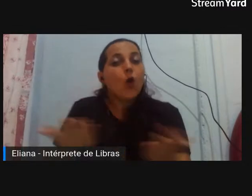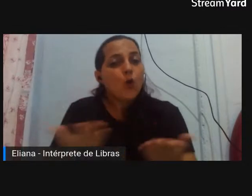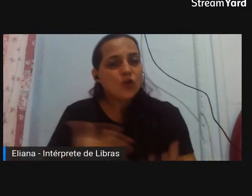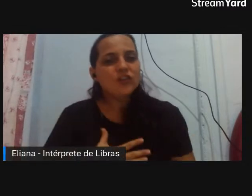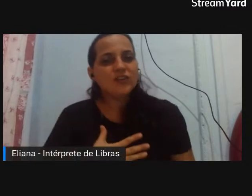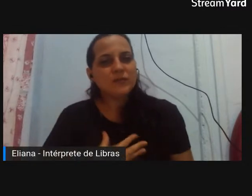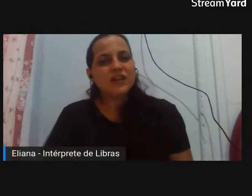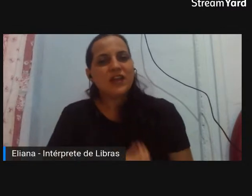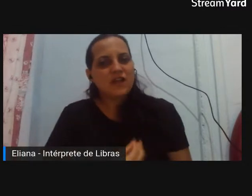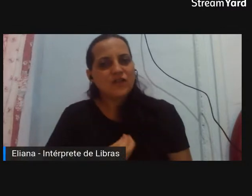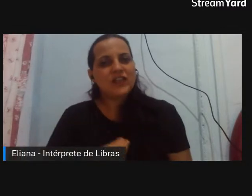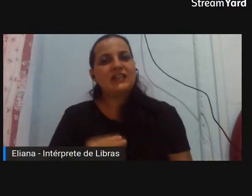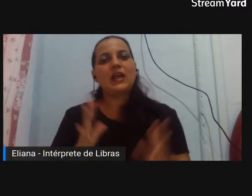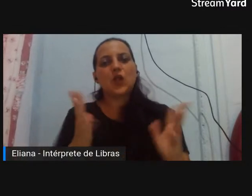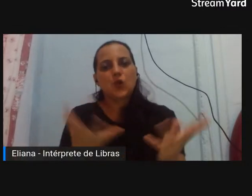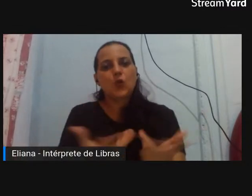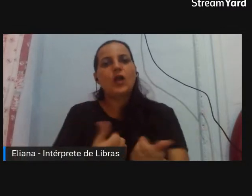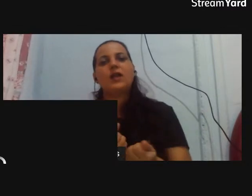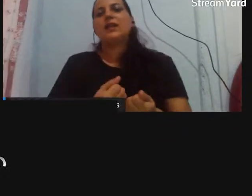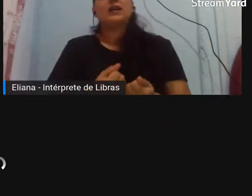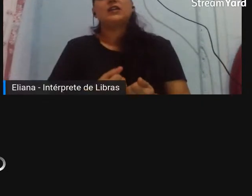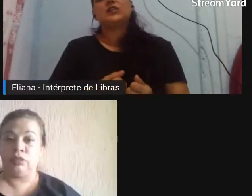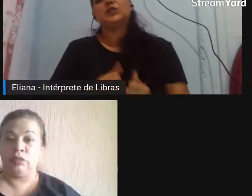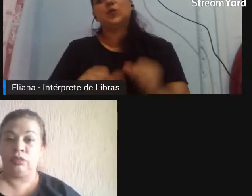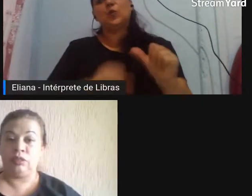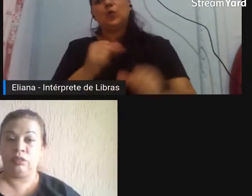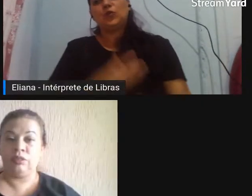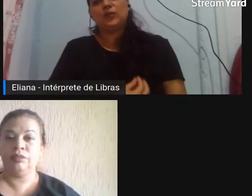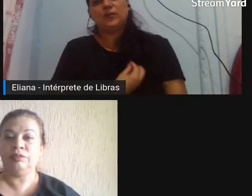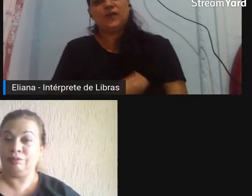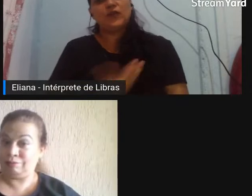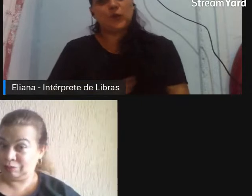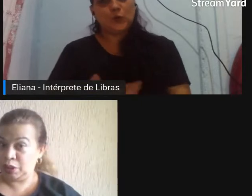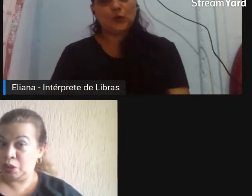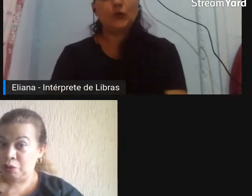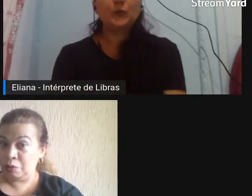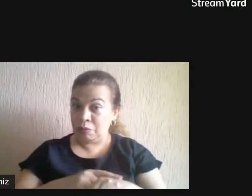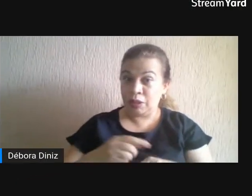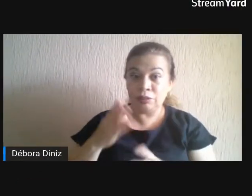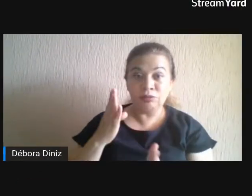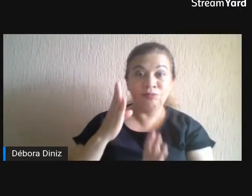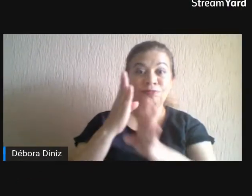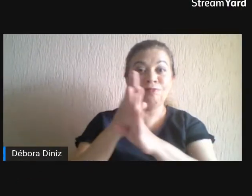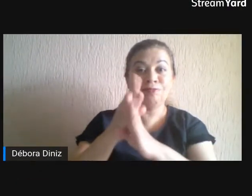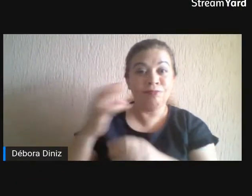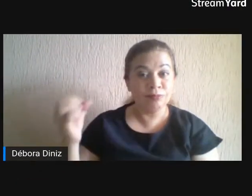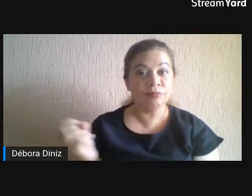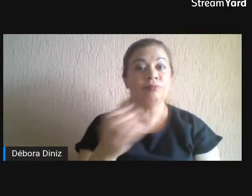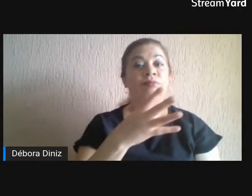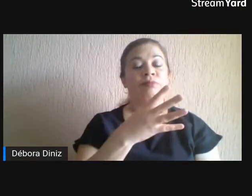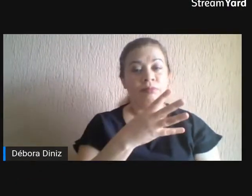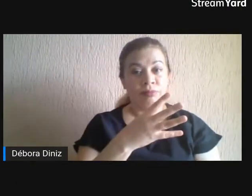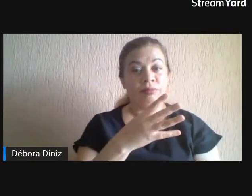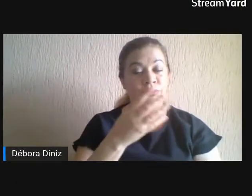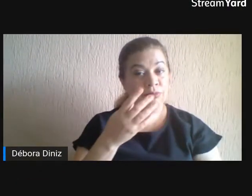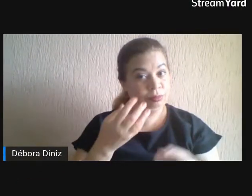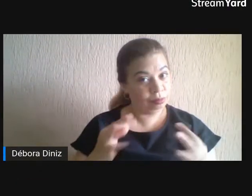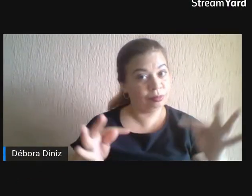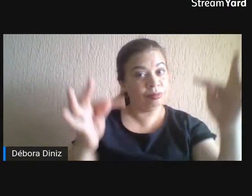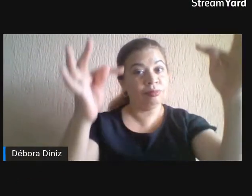em qualitativo. Esse é o momento da descoberta, esse é o momento da inovação